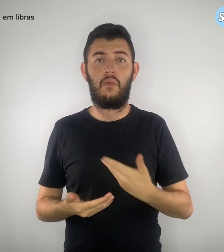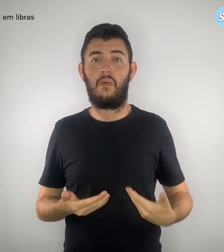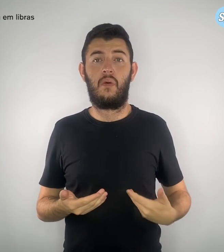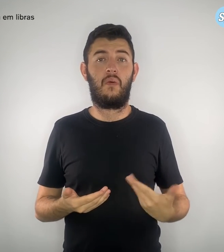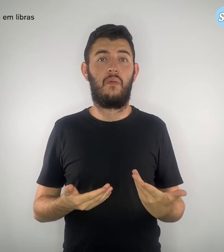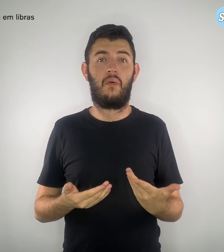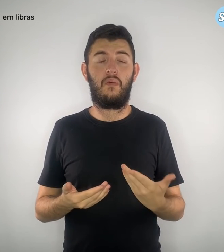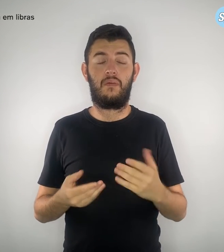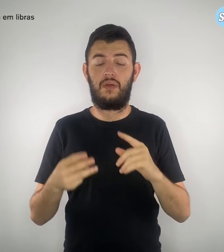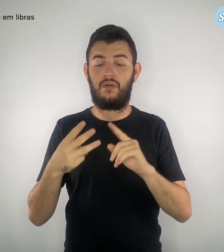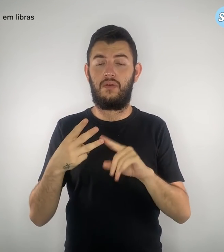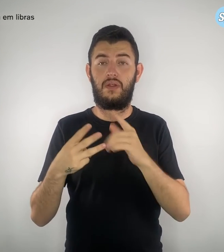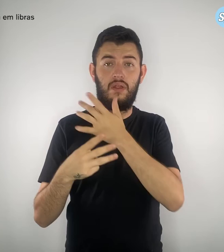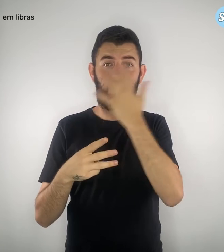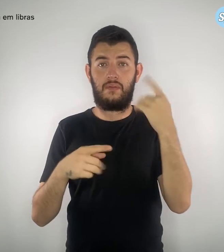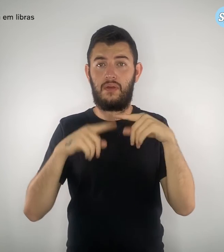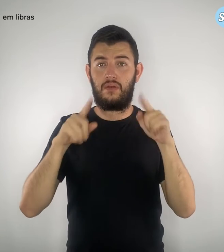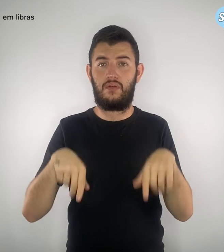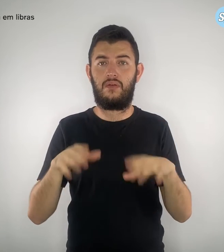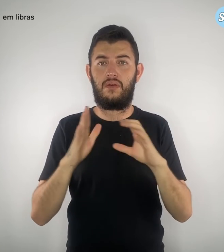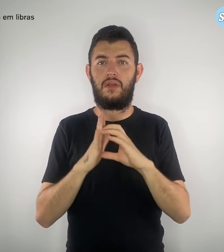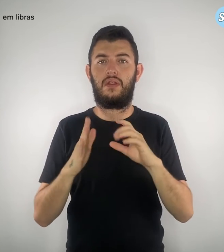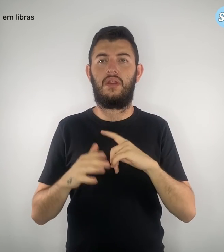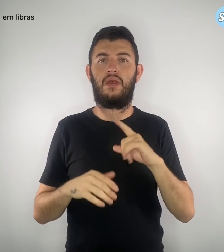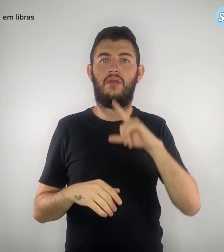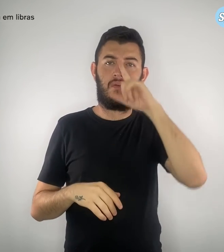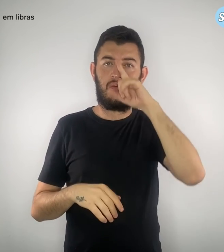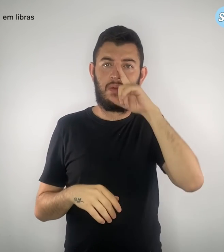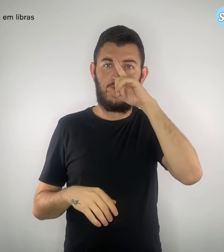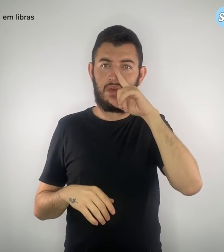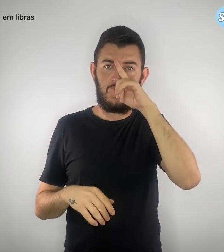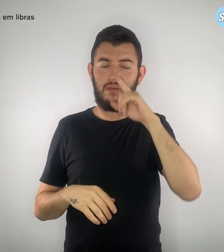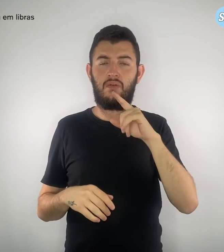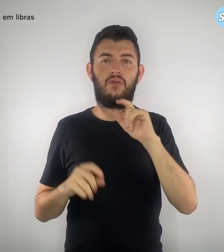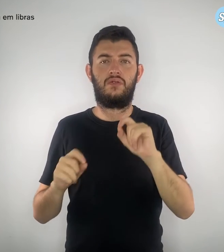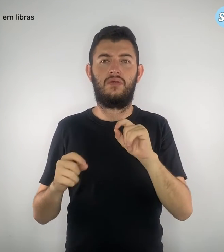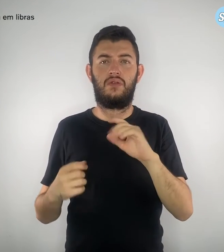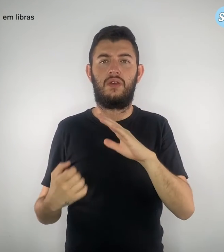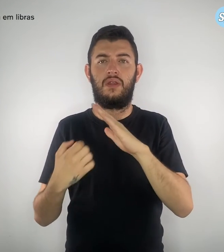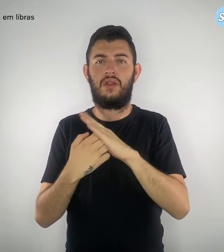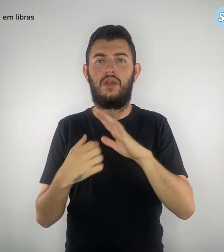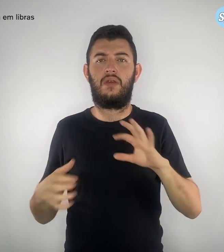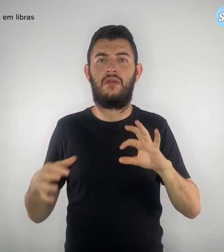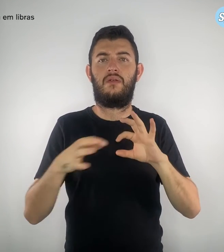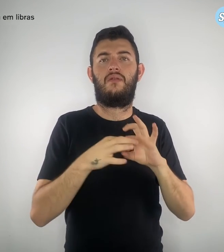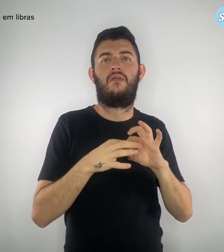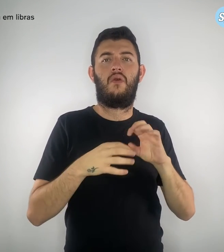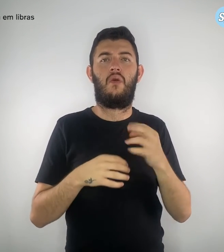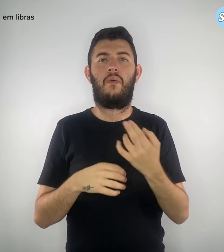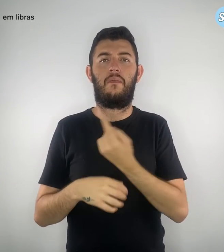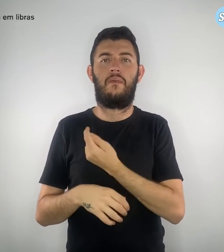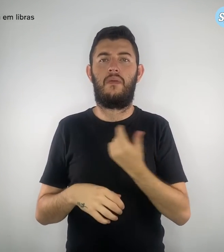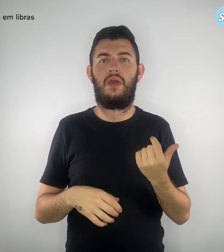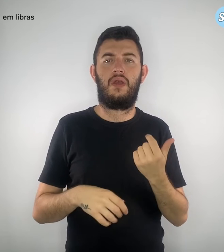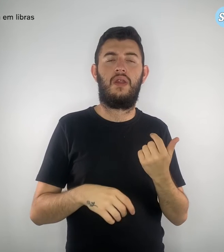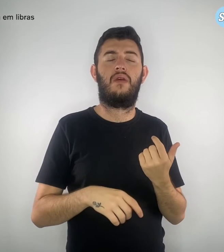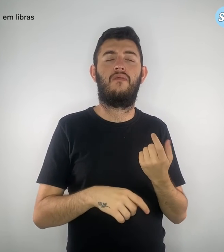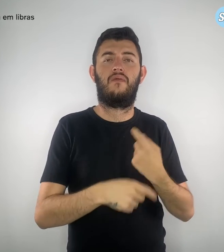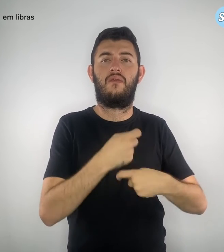grave risco de aparelhamento estatal e de amplas benevolências econômicas a setores privados,